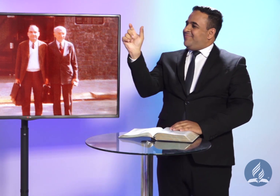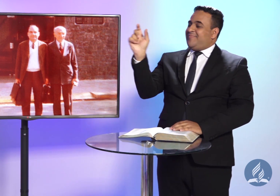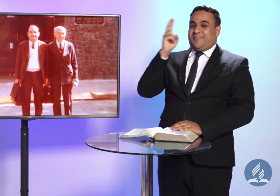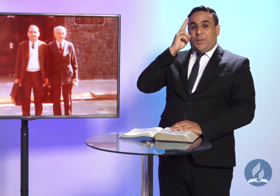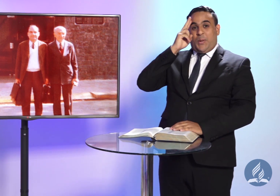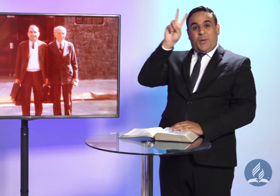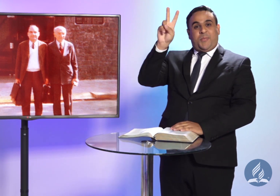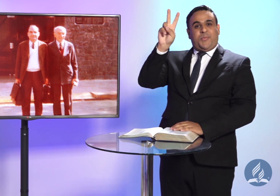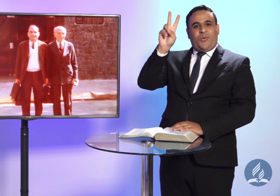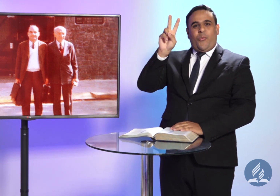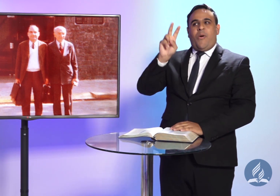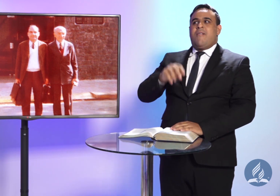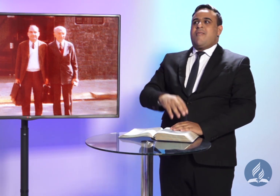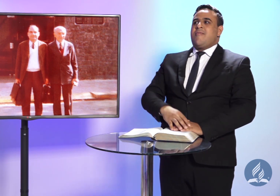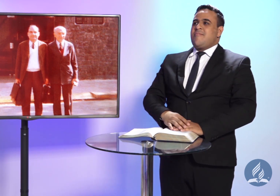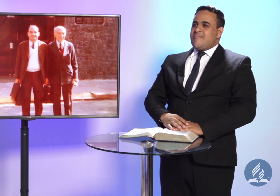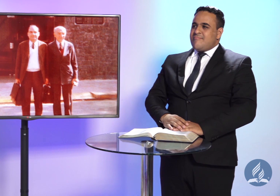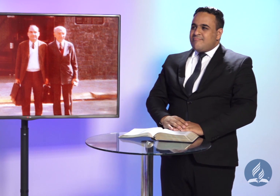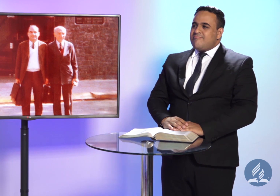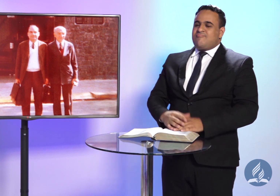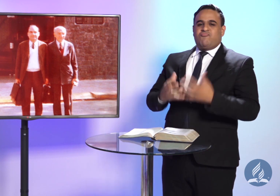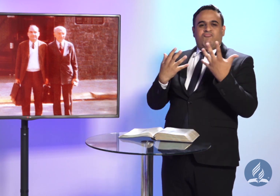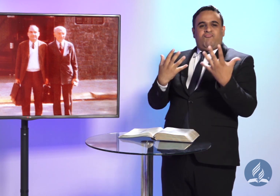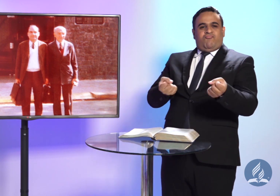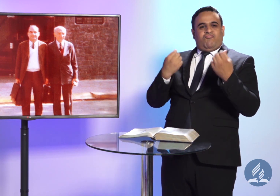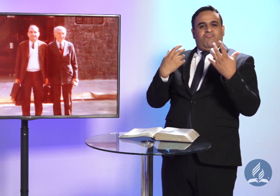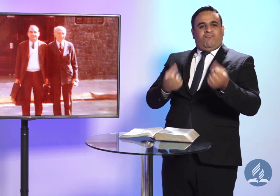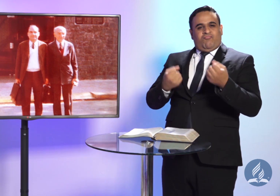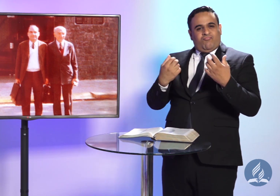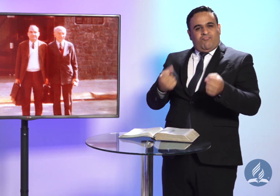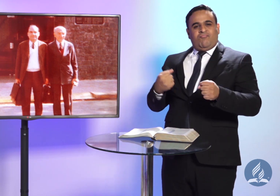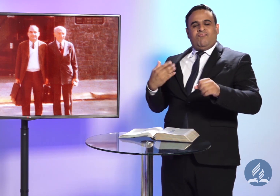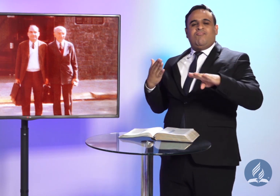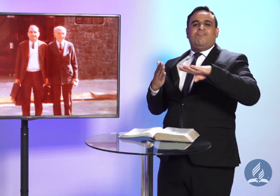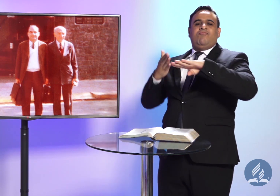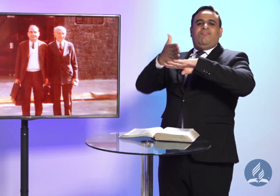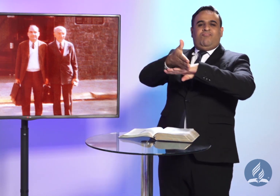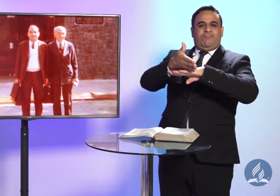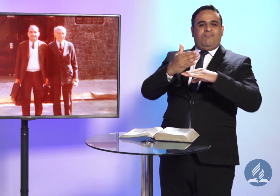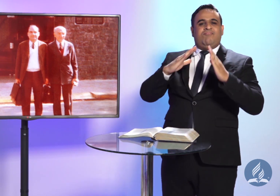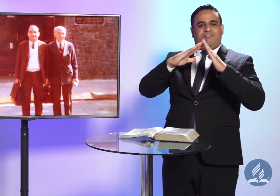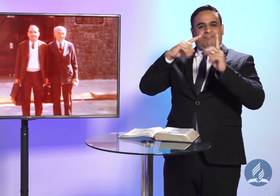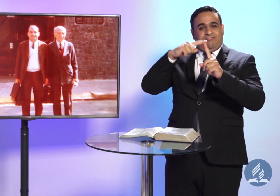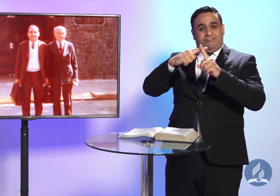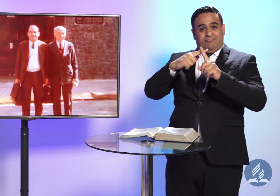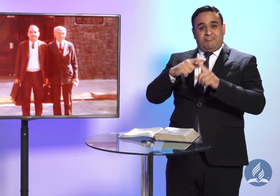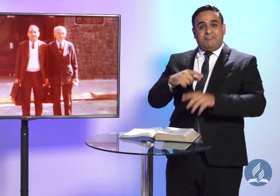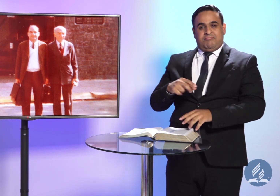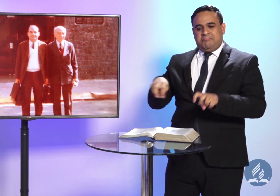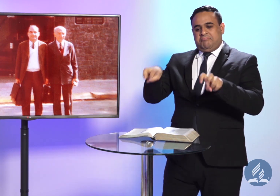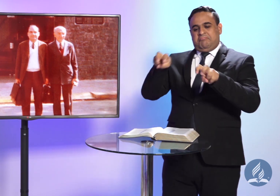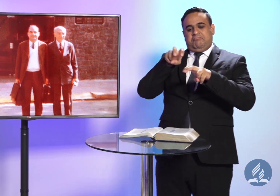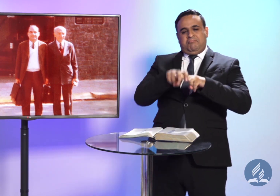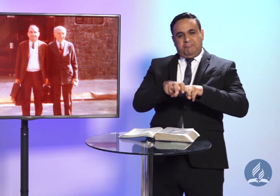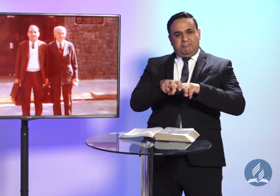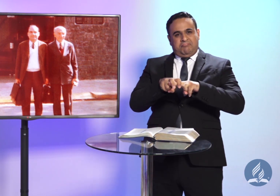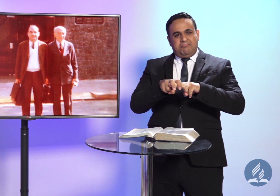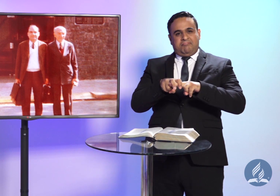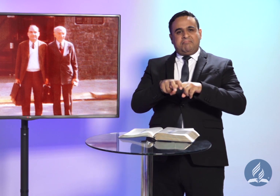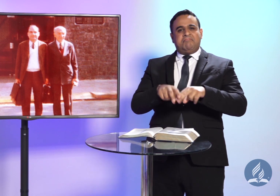dizendo o seguinte, vamos adorar ao Senhor no dia do sábado. E o Luiz Melito então entrou e sentou ali naquela igreja.